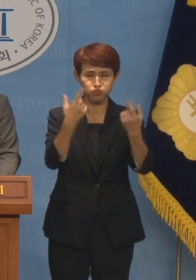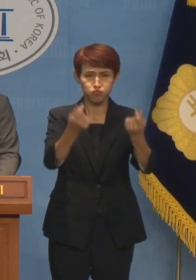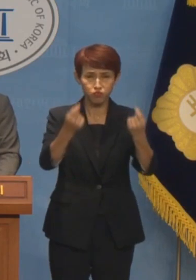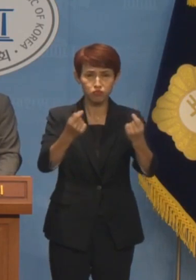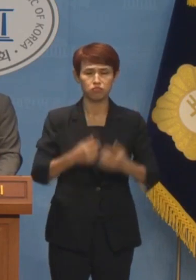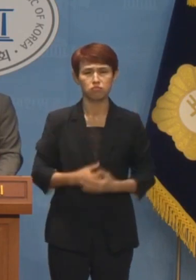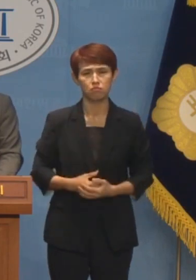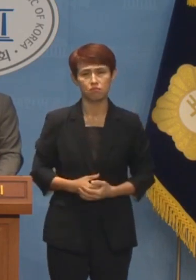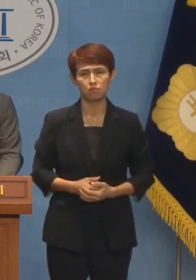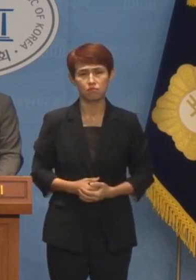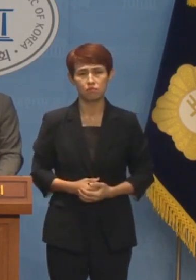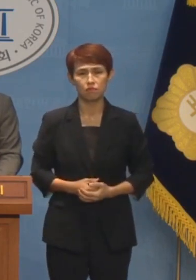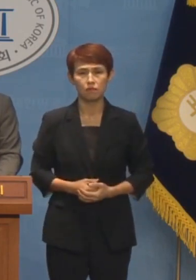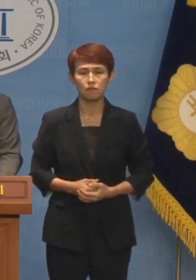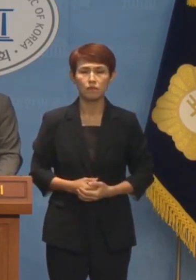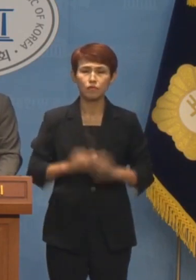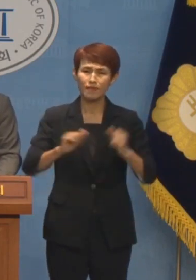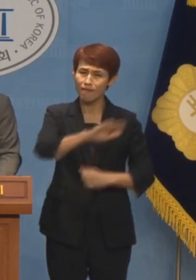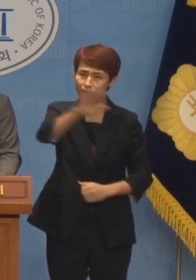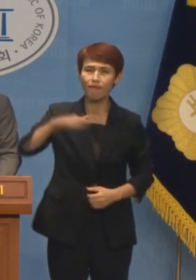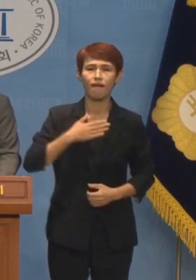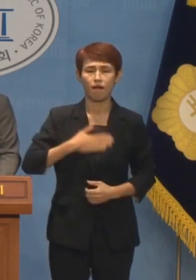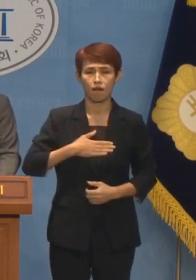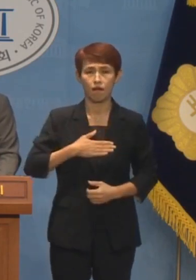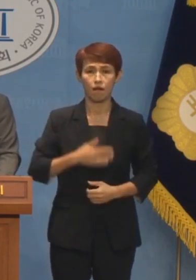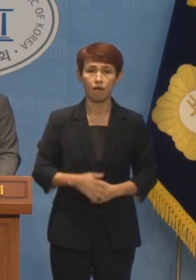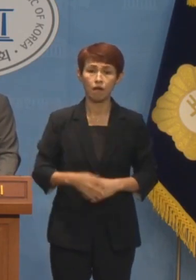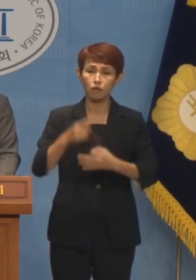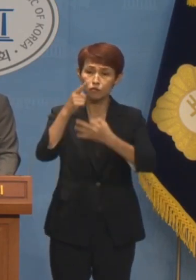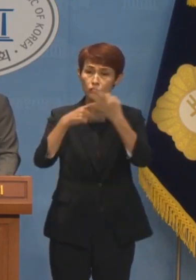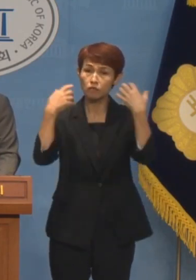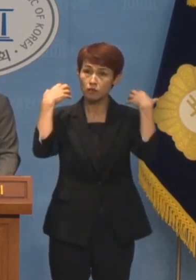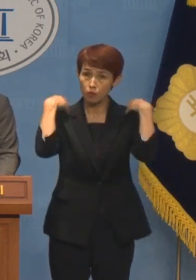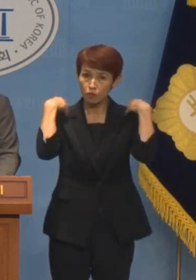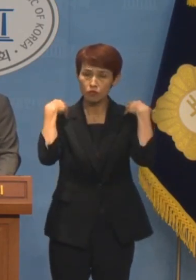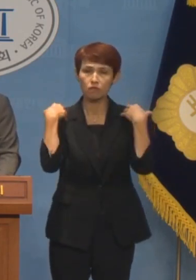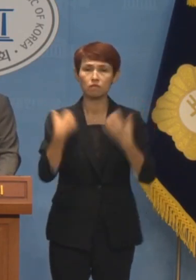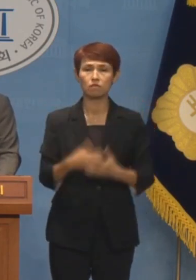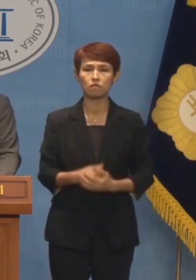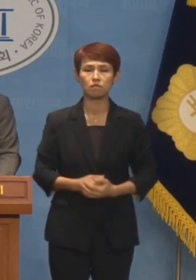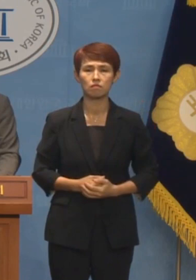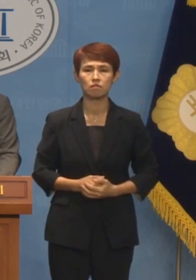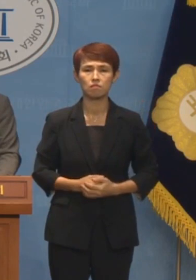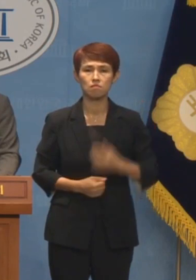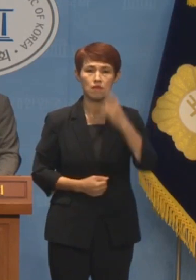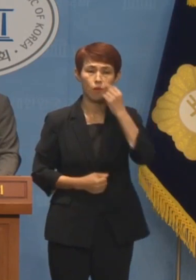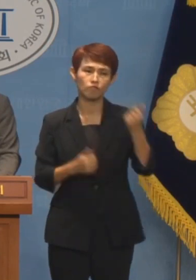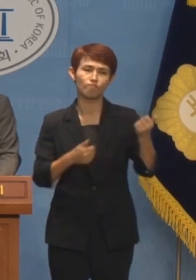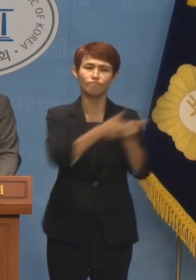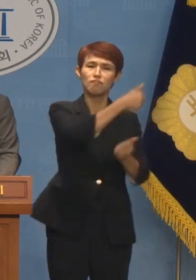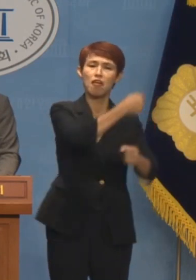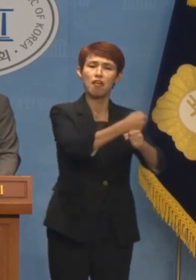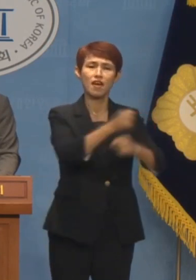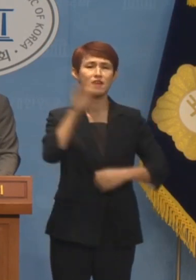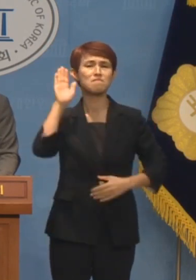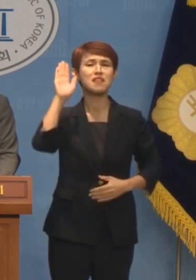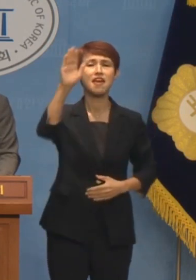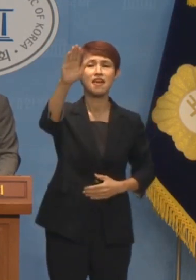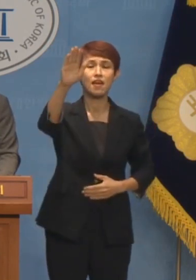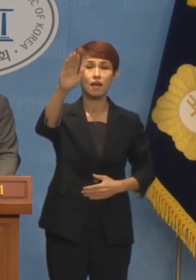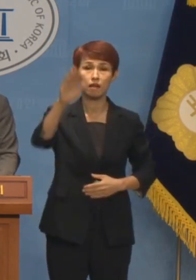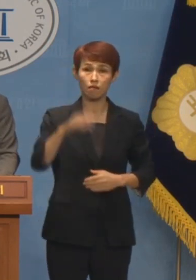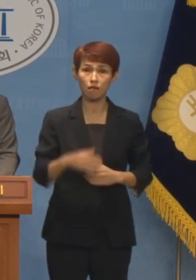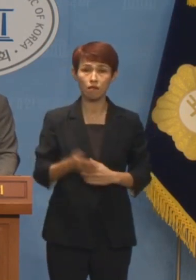것입니다. 그럼에도 윤석열 정부는 그 길과 미래를 내세우며 과거 일제 식민의